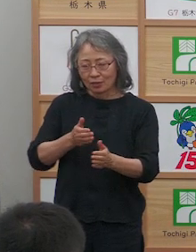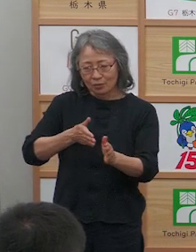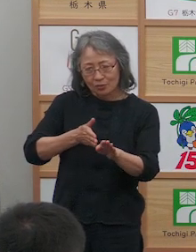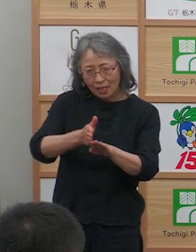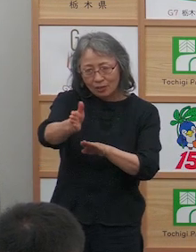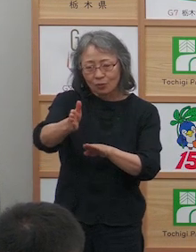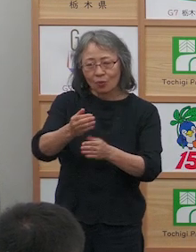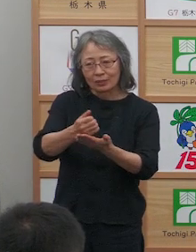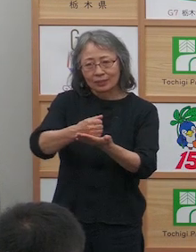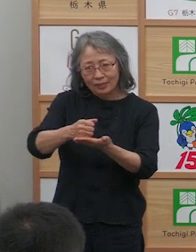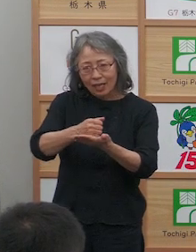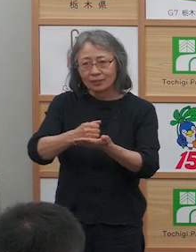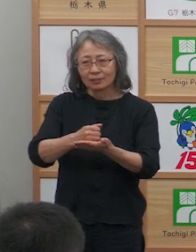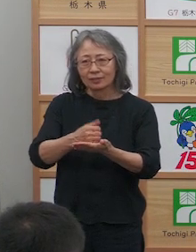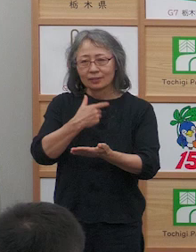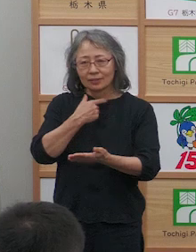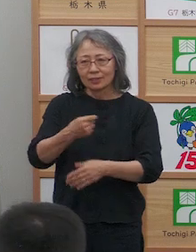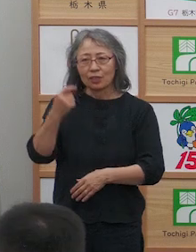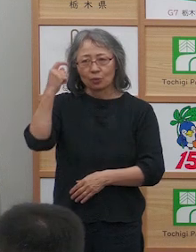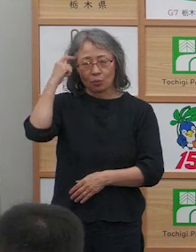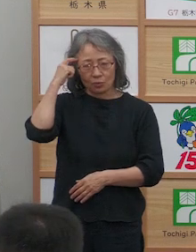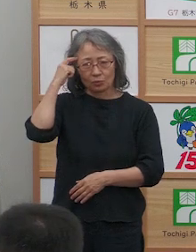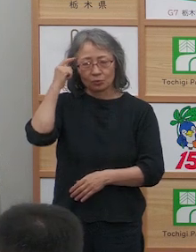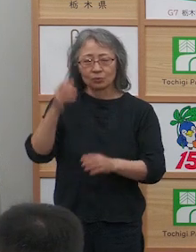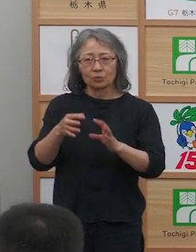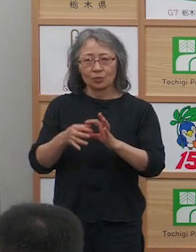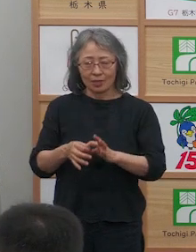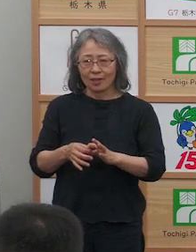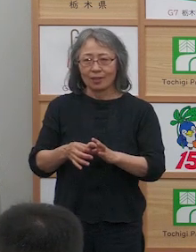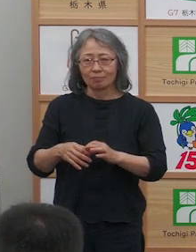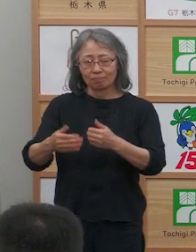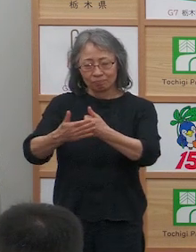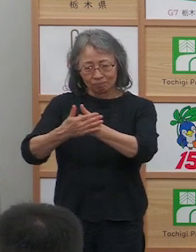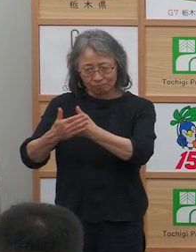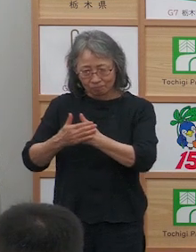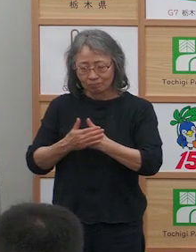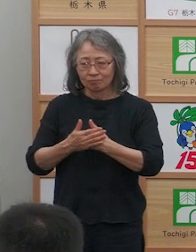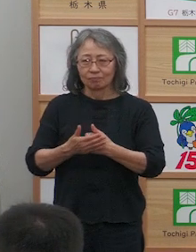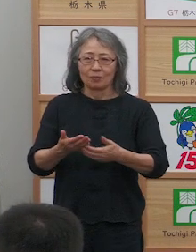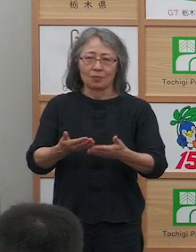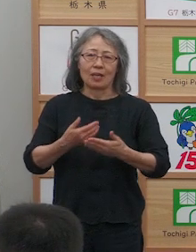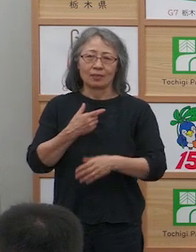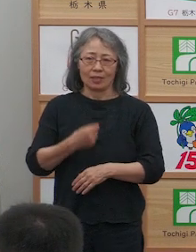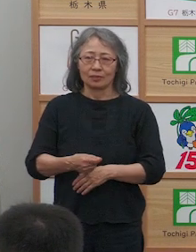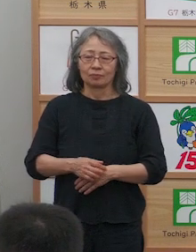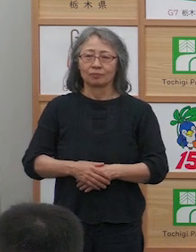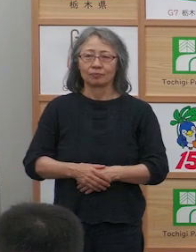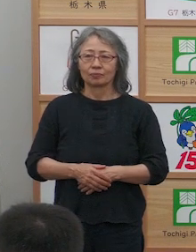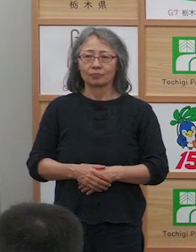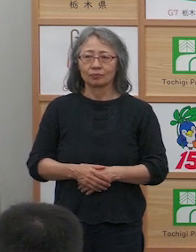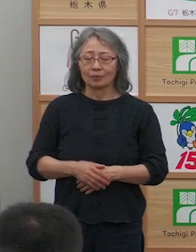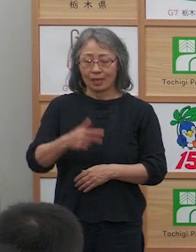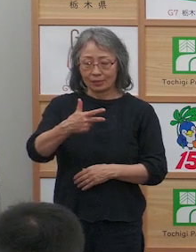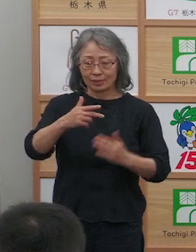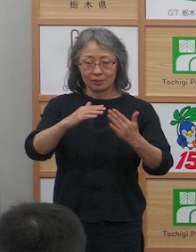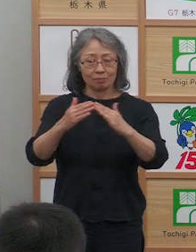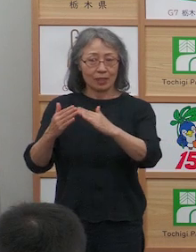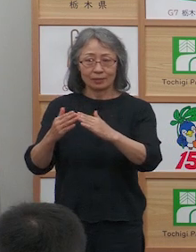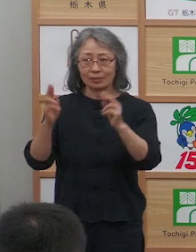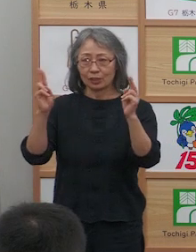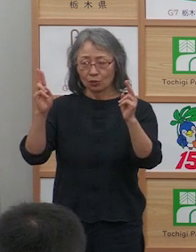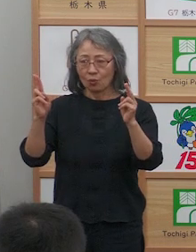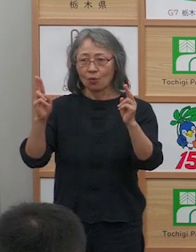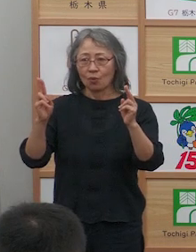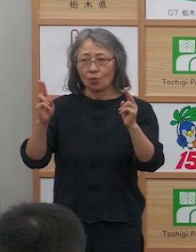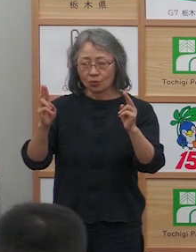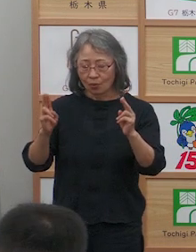してまいりたいと考えておりますので、お力をお貸し願いたいと思います。また市町企業等